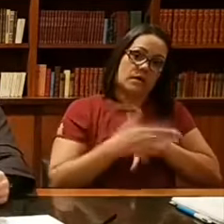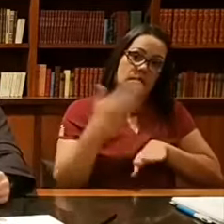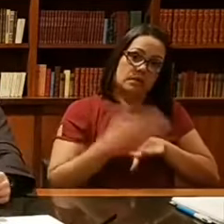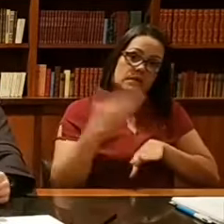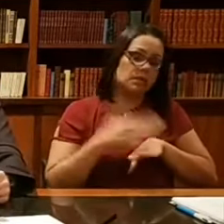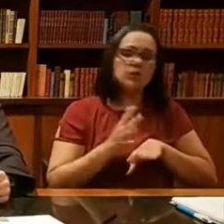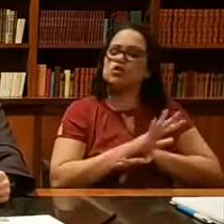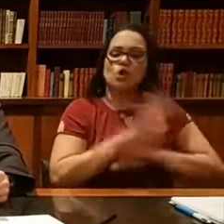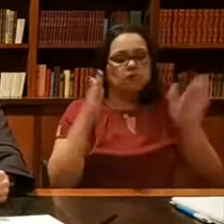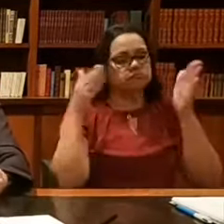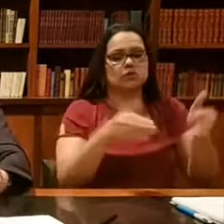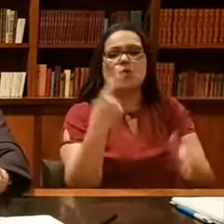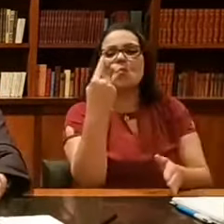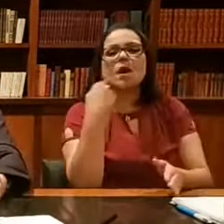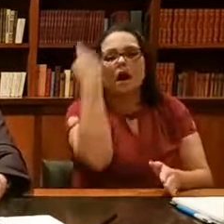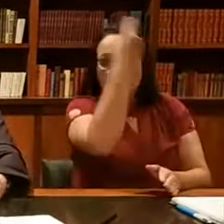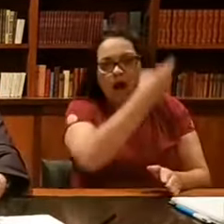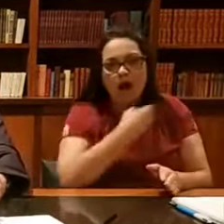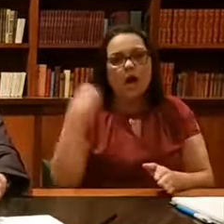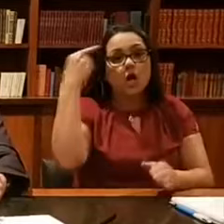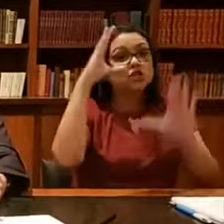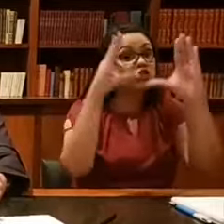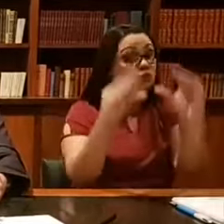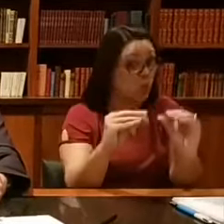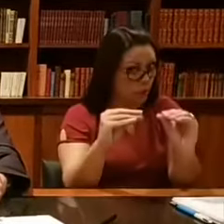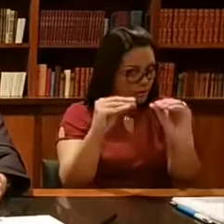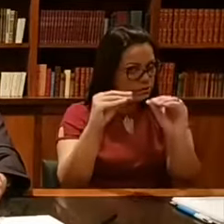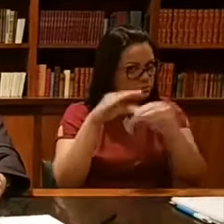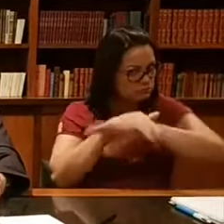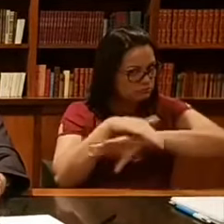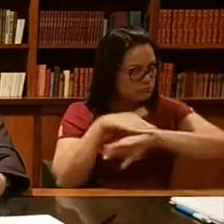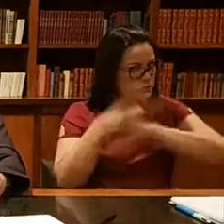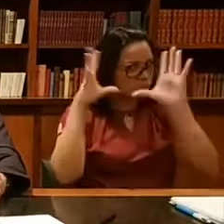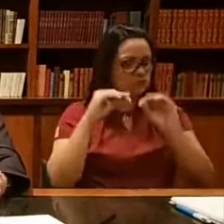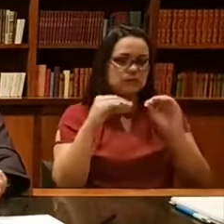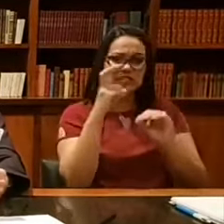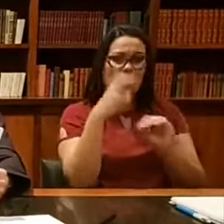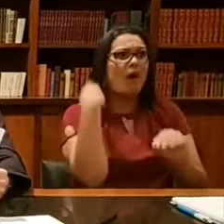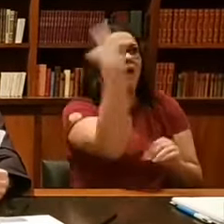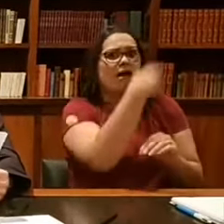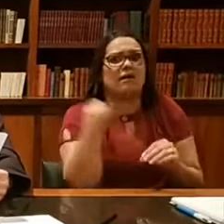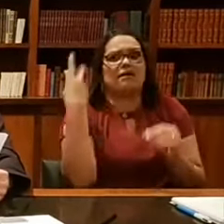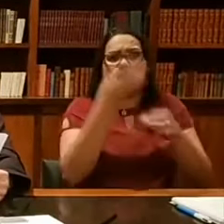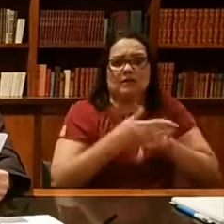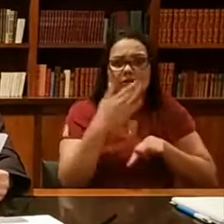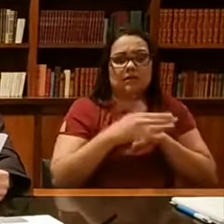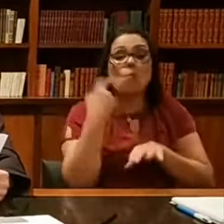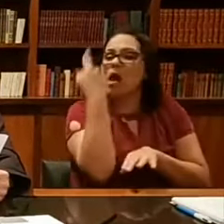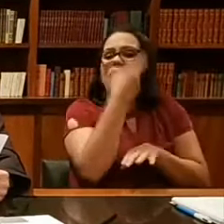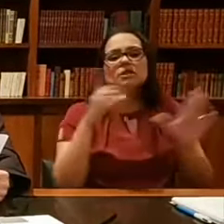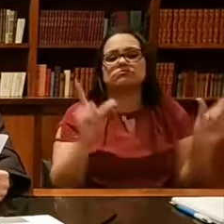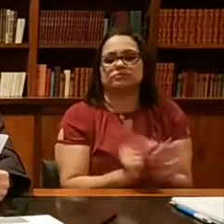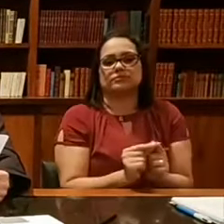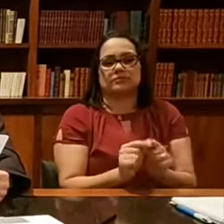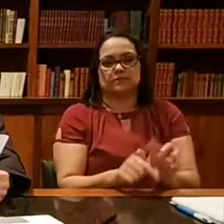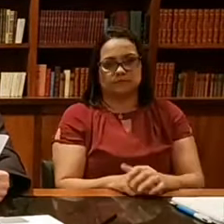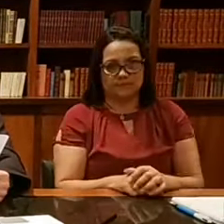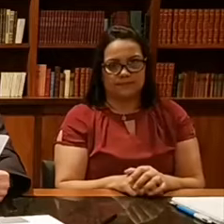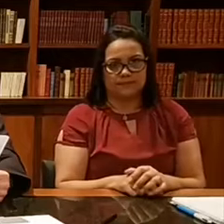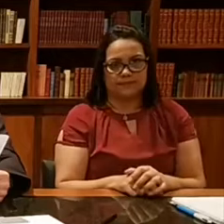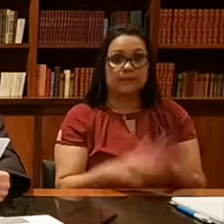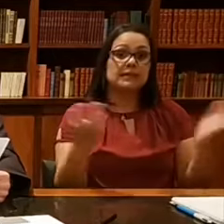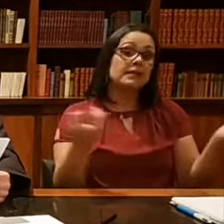de atividade para prática noturna de volante, 5 horas para 1 hora. E também a prática diurna,